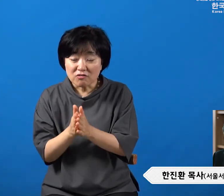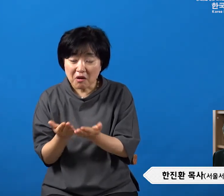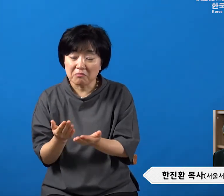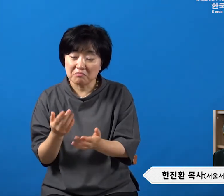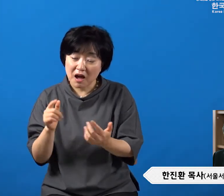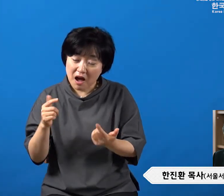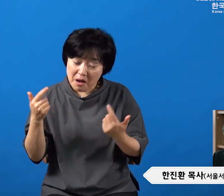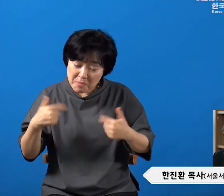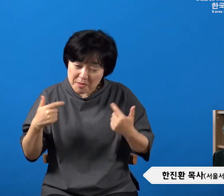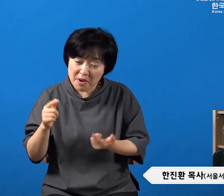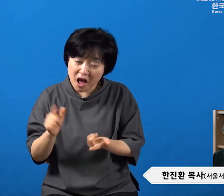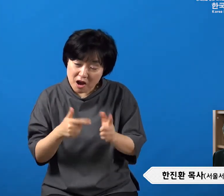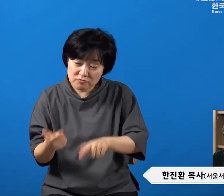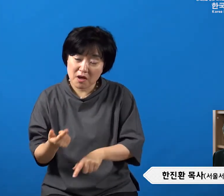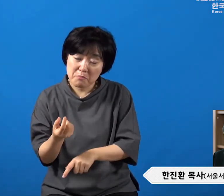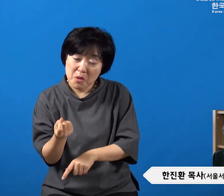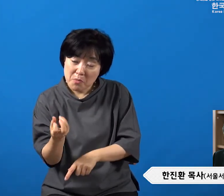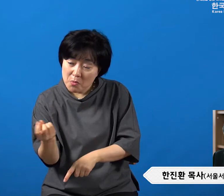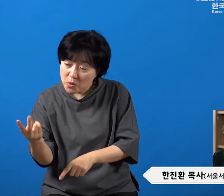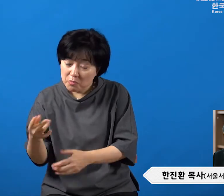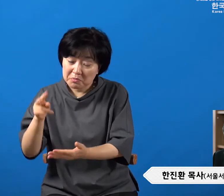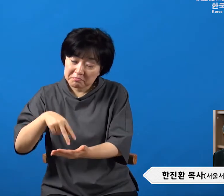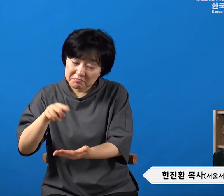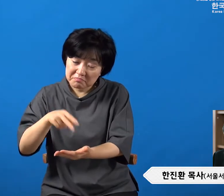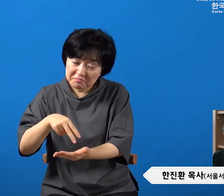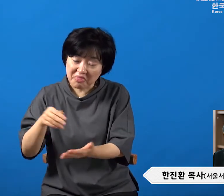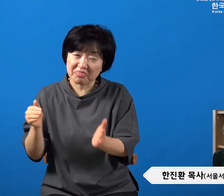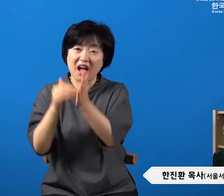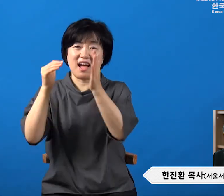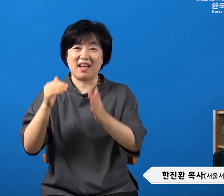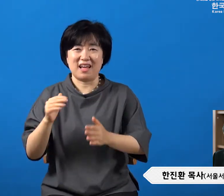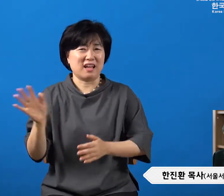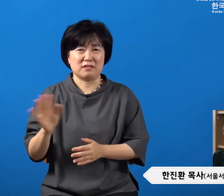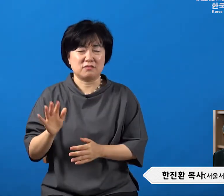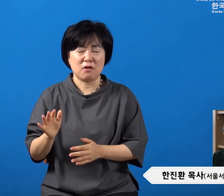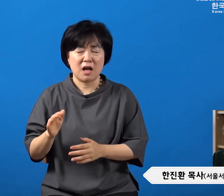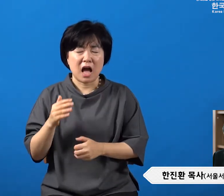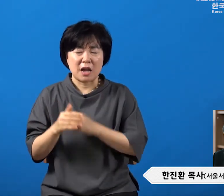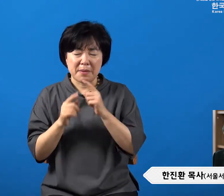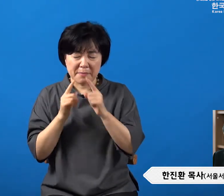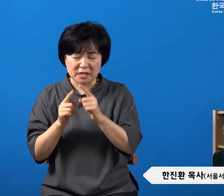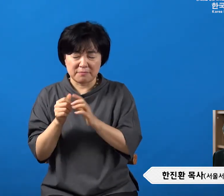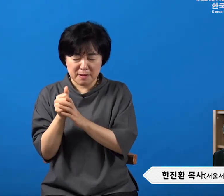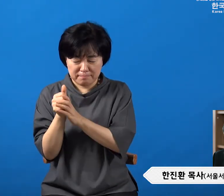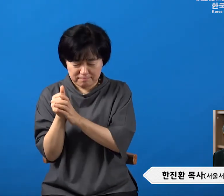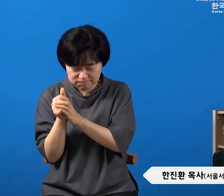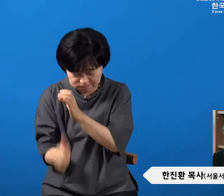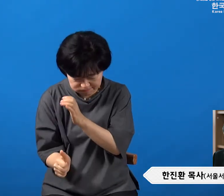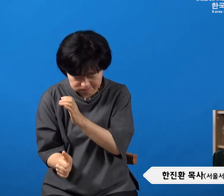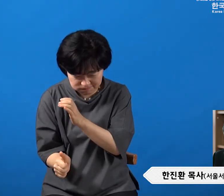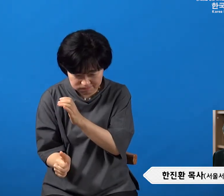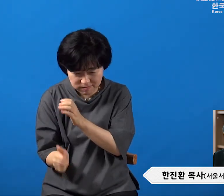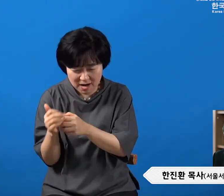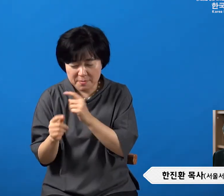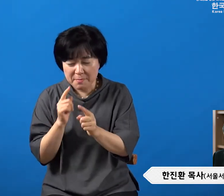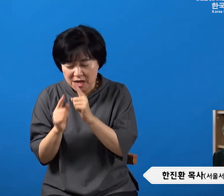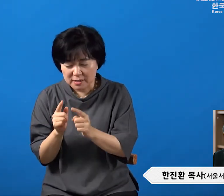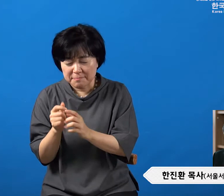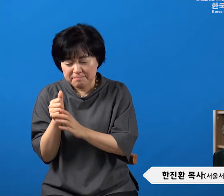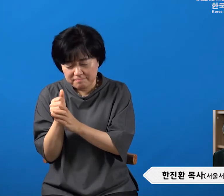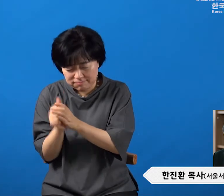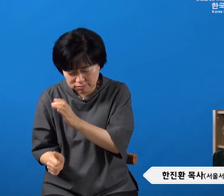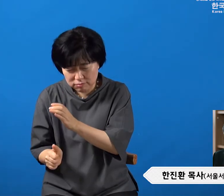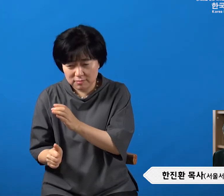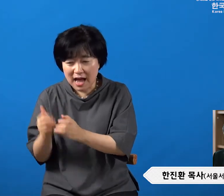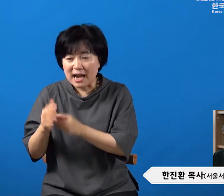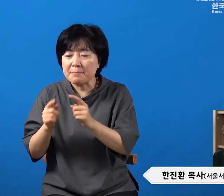것이 아니라 정말 말씀에 우리가 푹 젖어서 살 수 있어야 됩니다. 우리의 자유는 말씀을 벗어